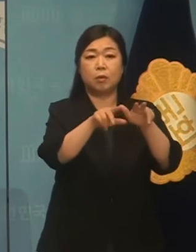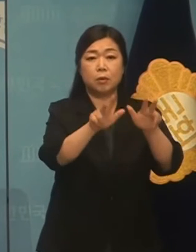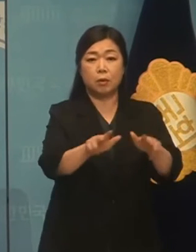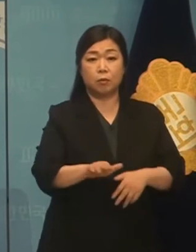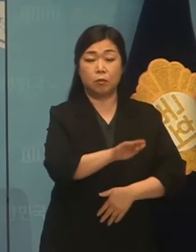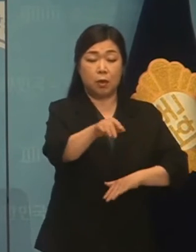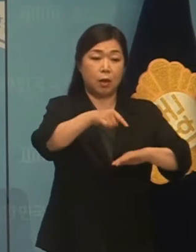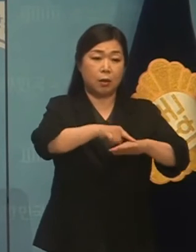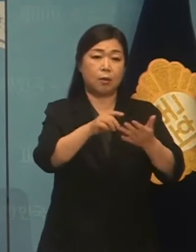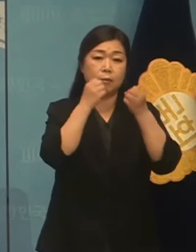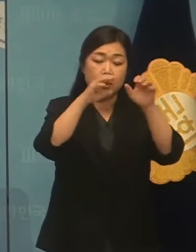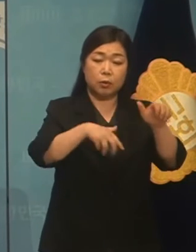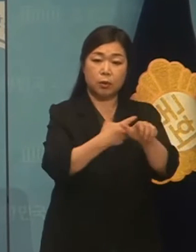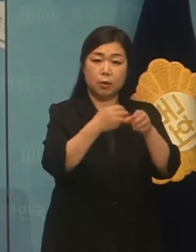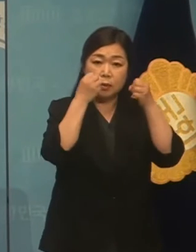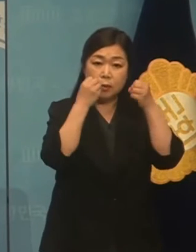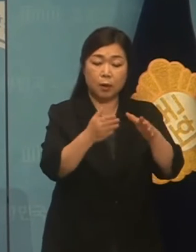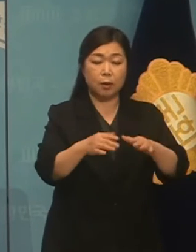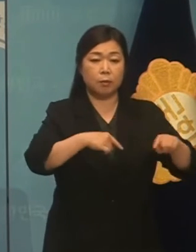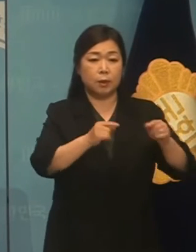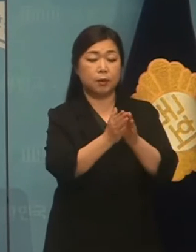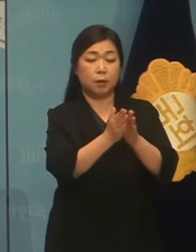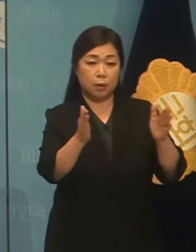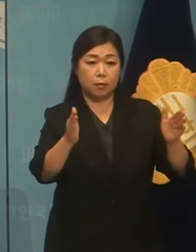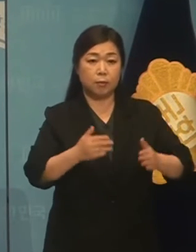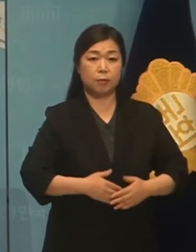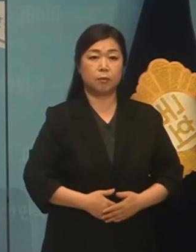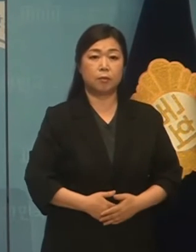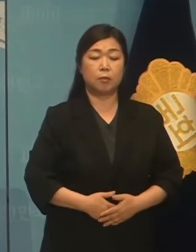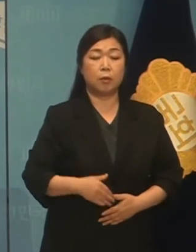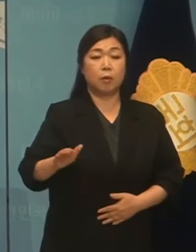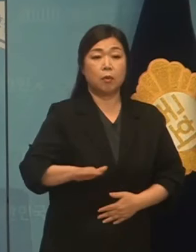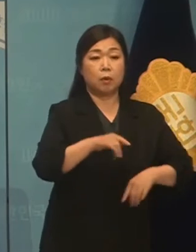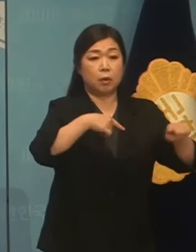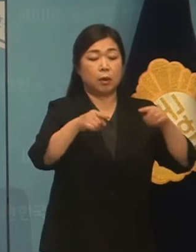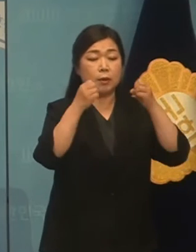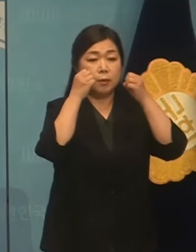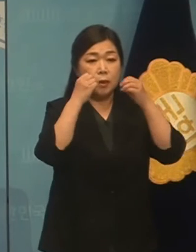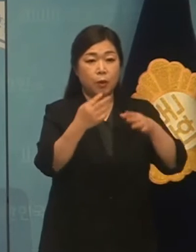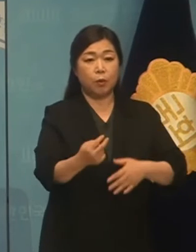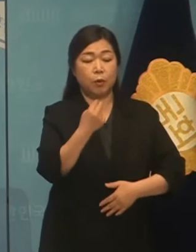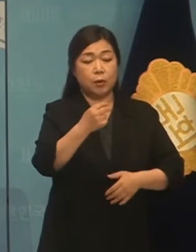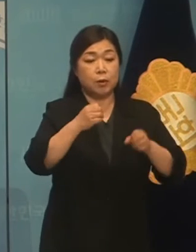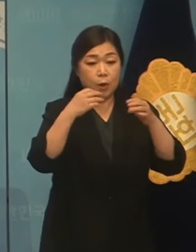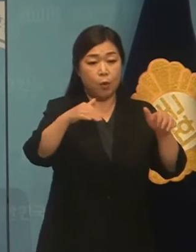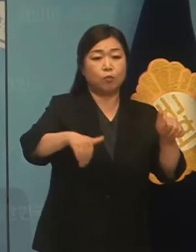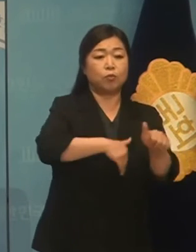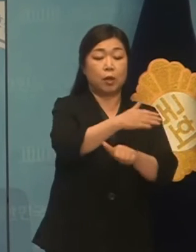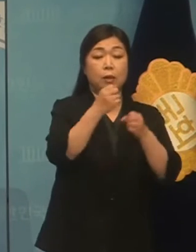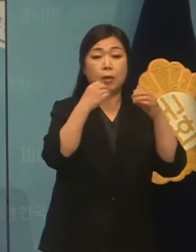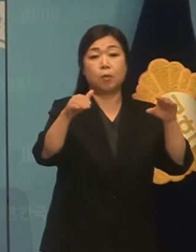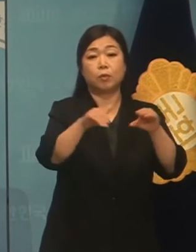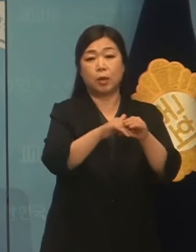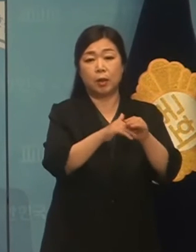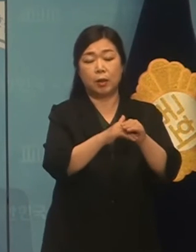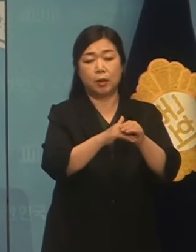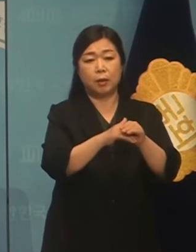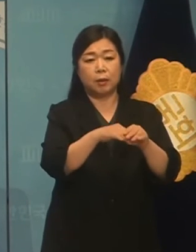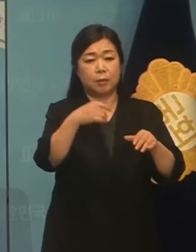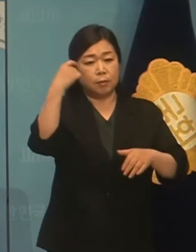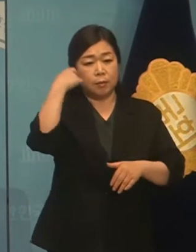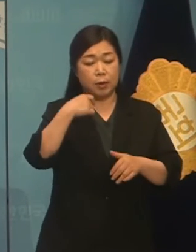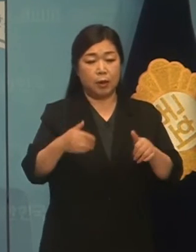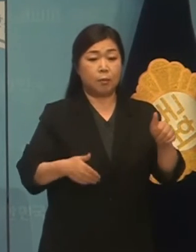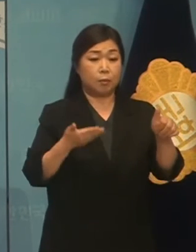우리 안에 혁신의 새 바람이 불어야 합니다. 우리 당의 새로운 공기, 새로운 문화, 새로운 기풍이